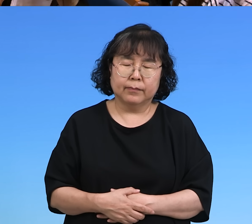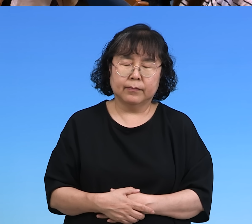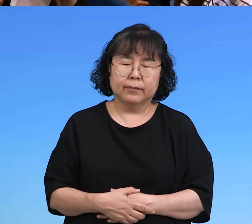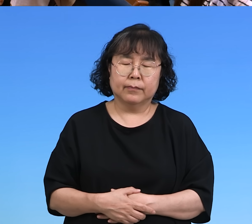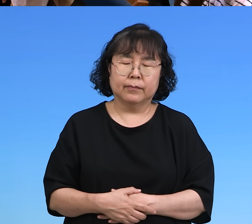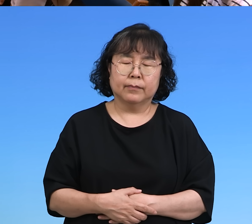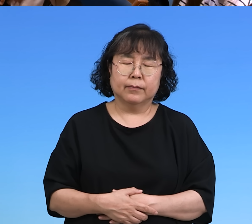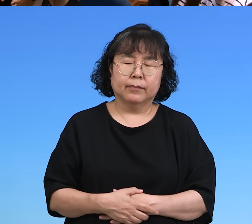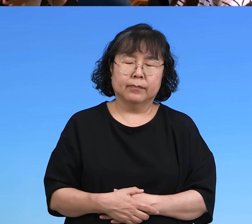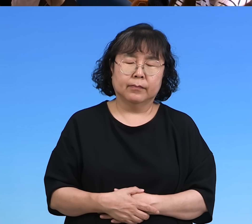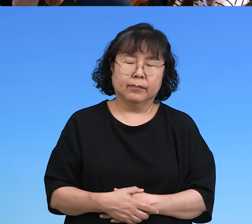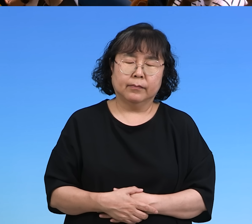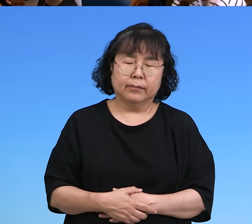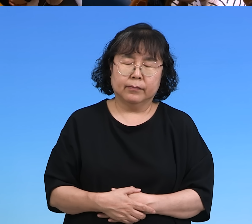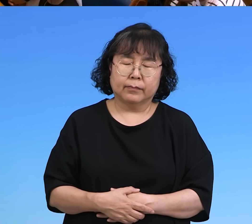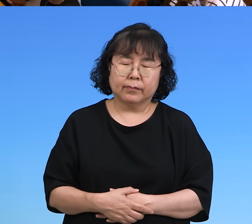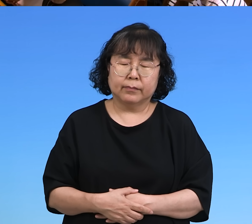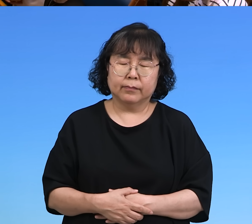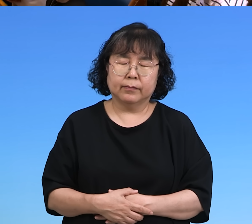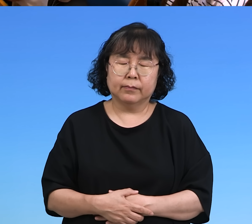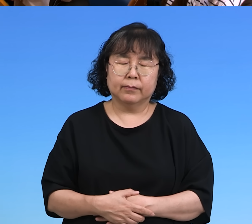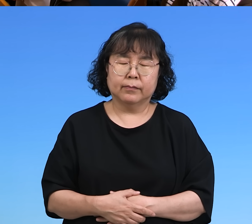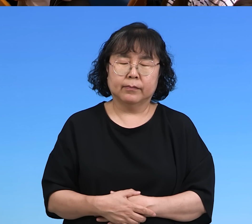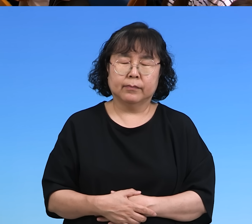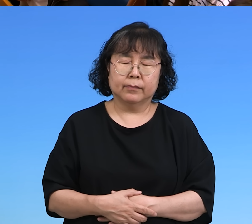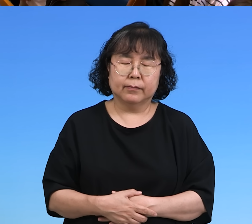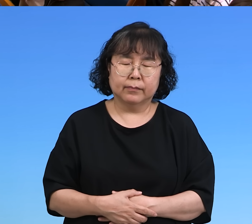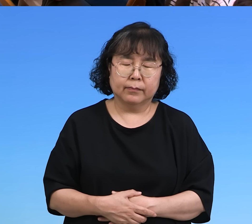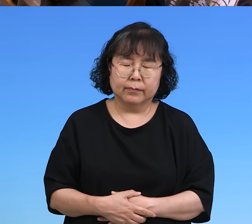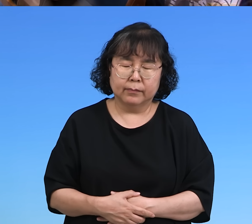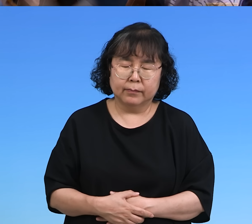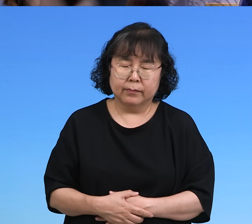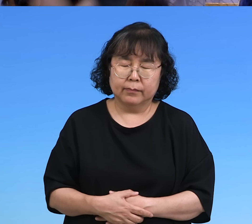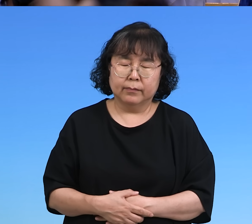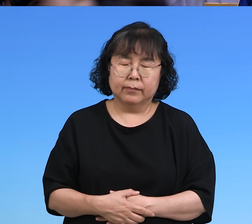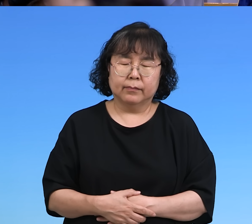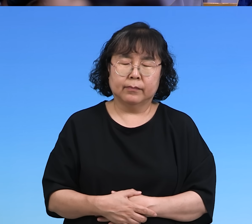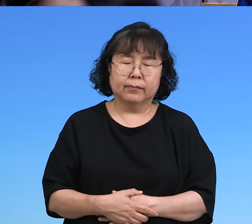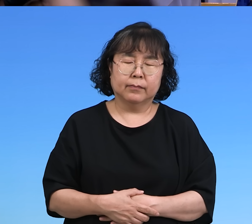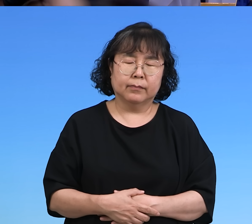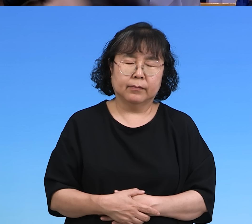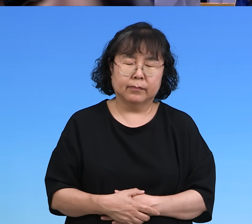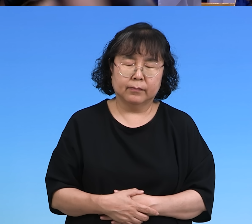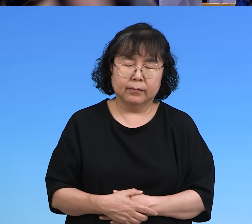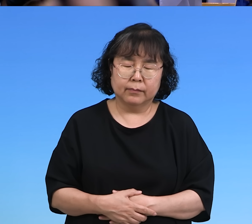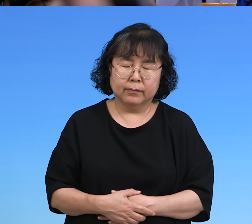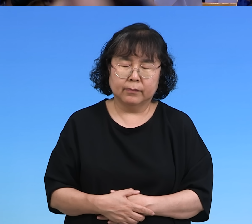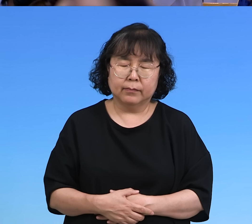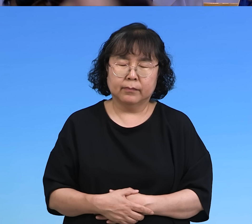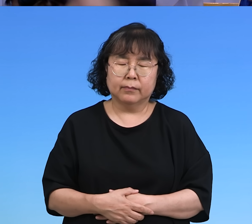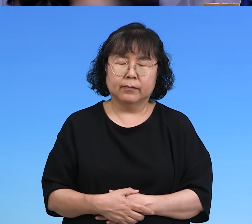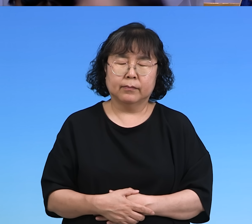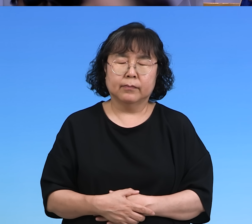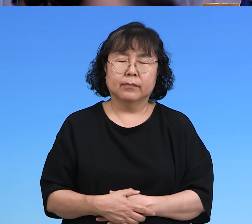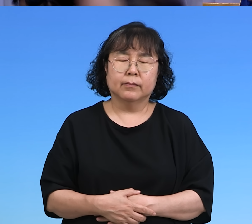7장으로 넘어와 우리가 여리고 성도 무너뜨렸는데, 우리가 실력이 있는데